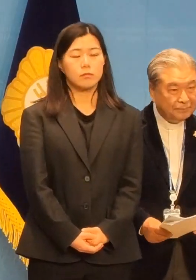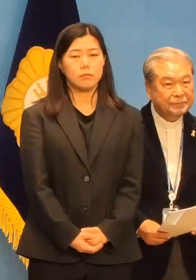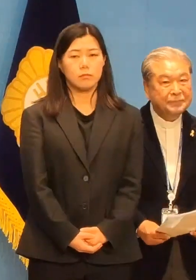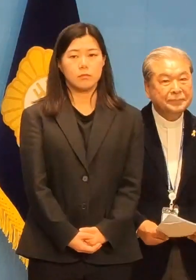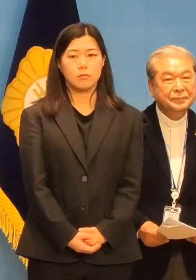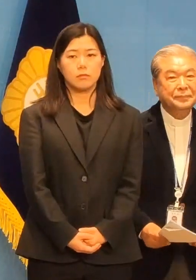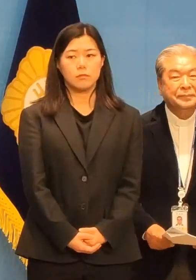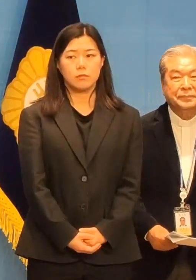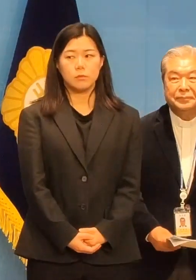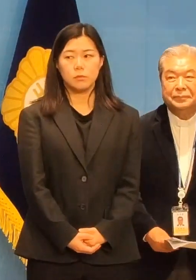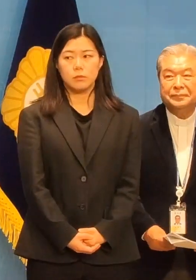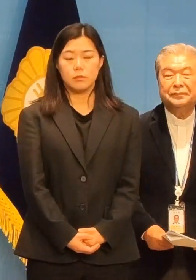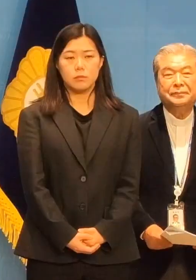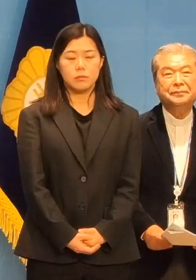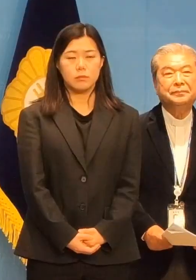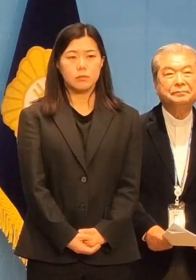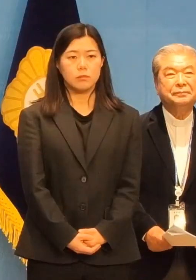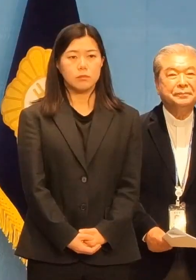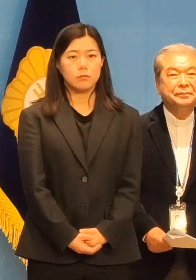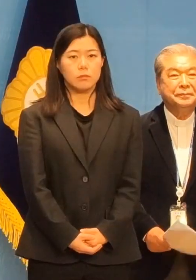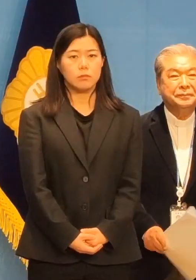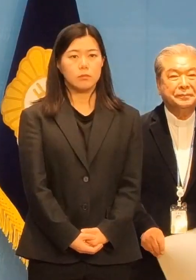다 드셨습니까?